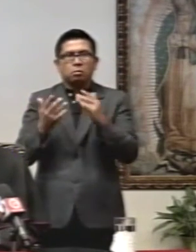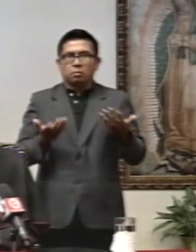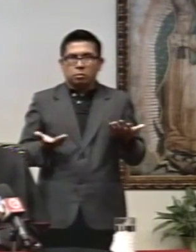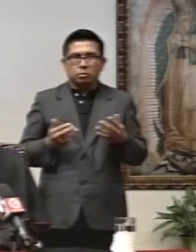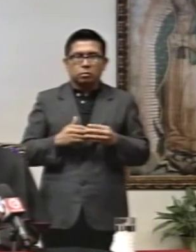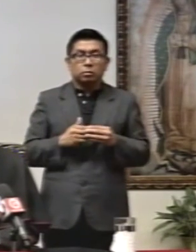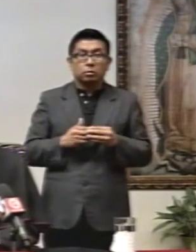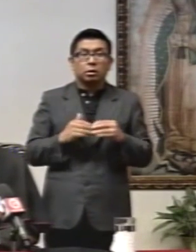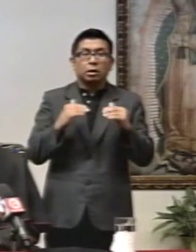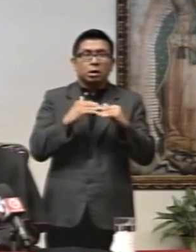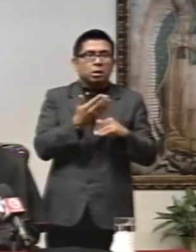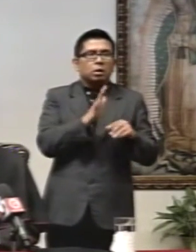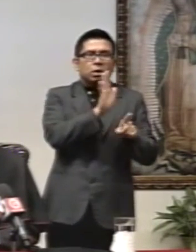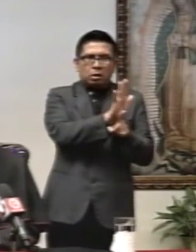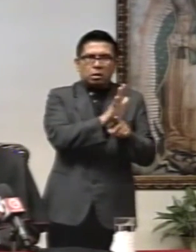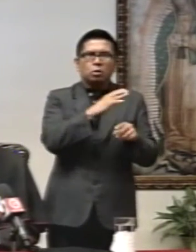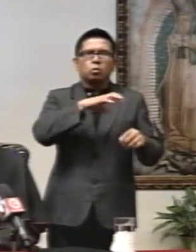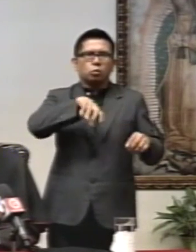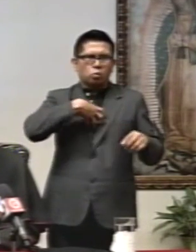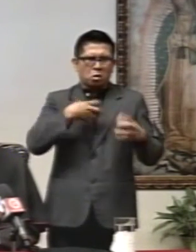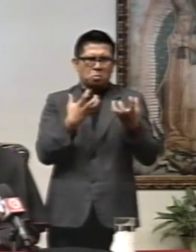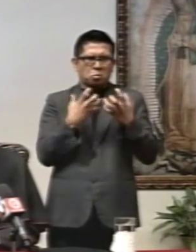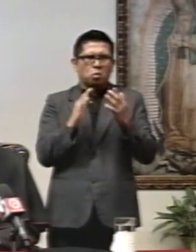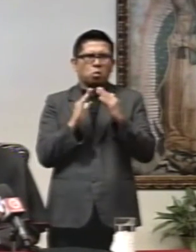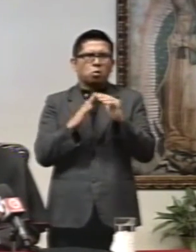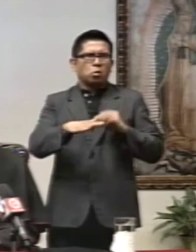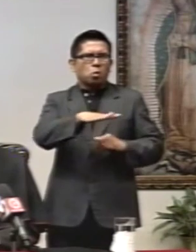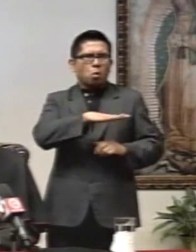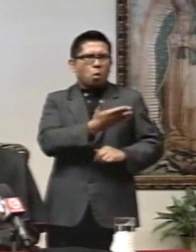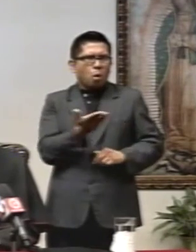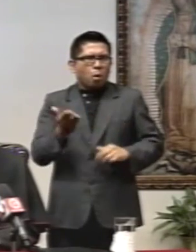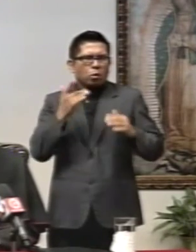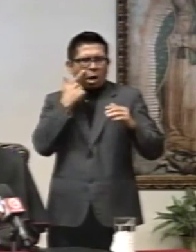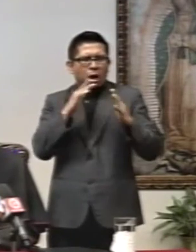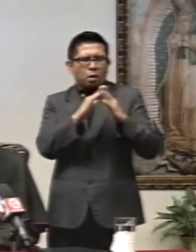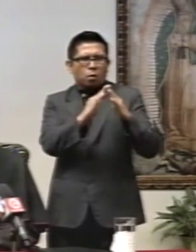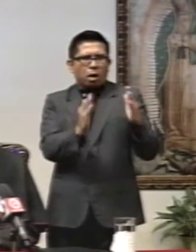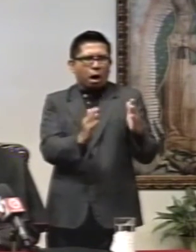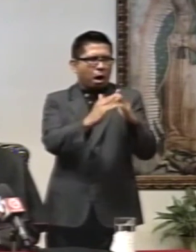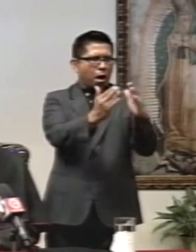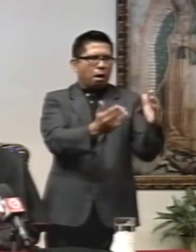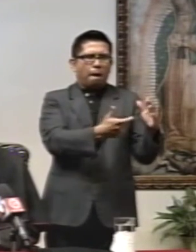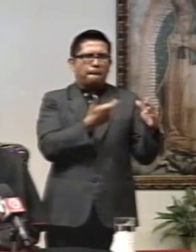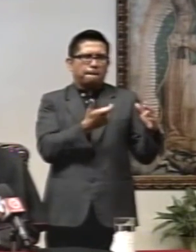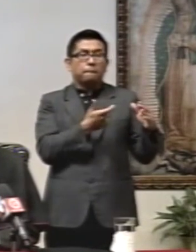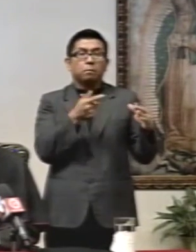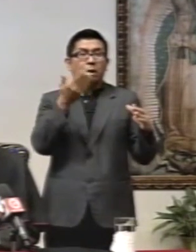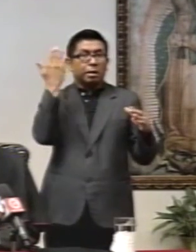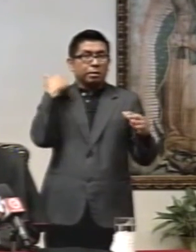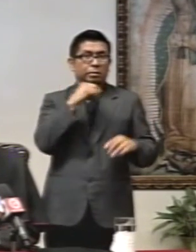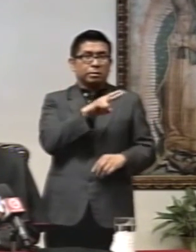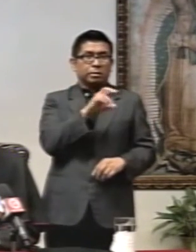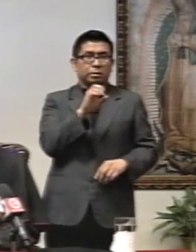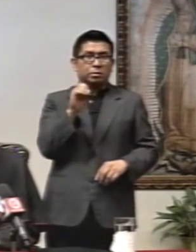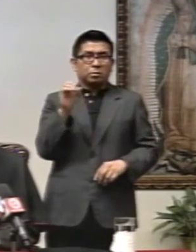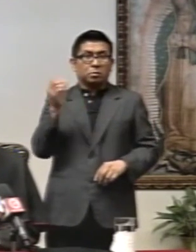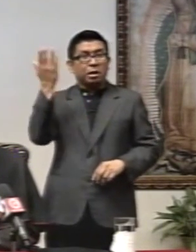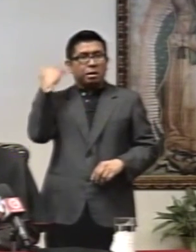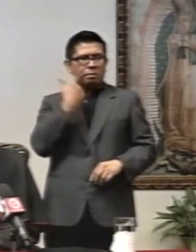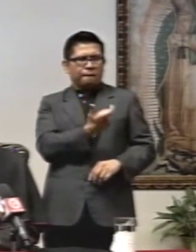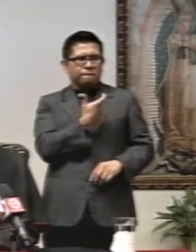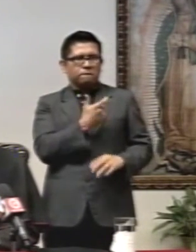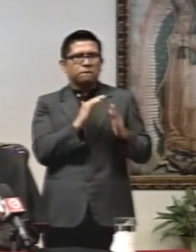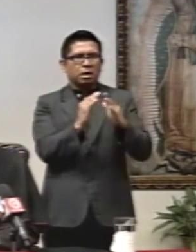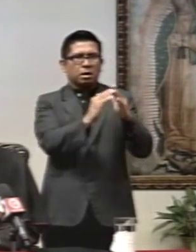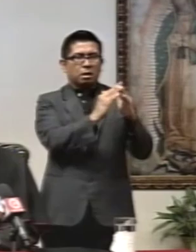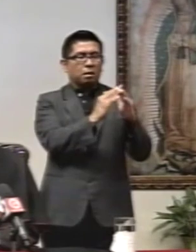el patrimonio, yo tengo entendido que desde por el 2000 se quitó